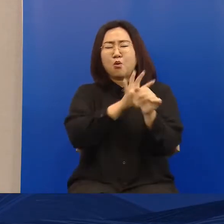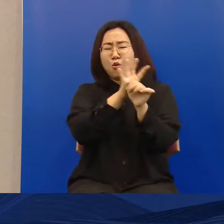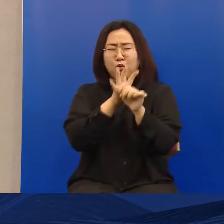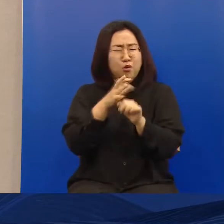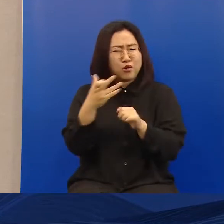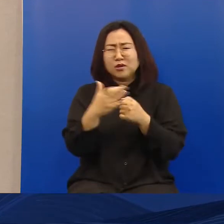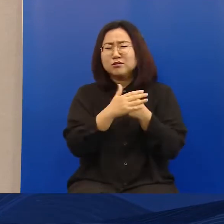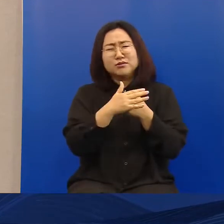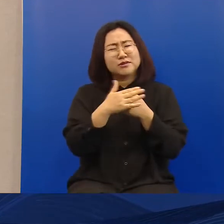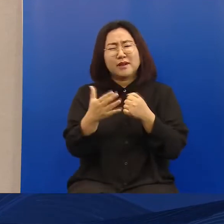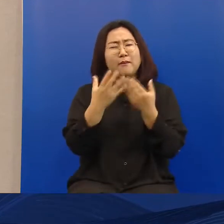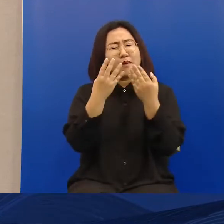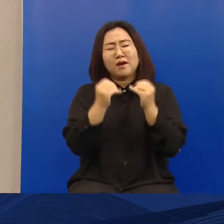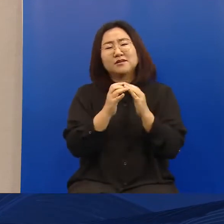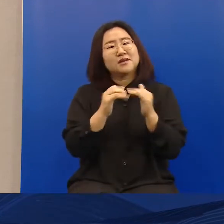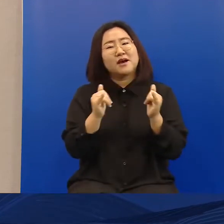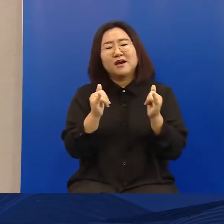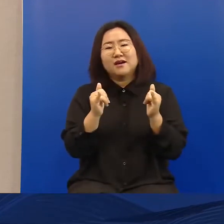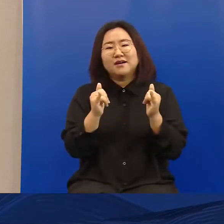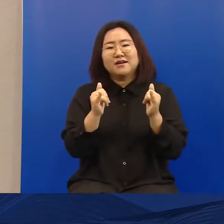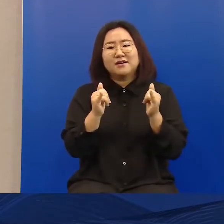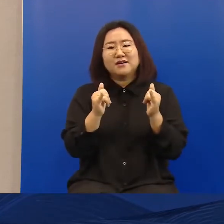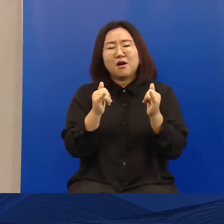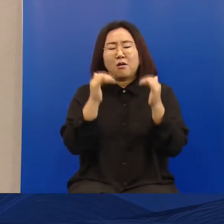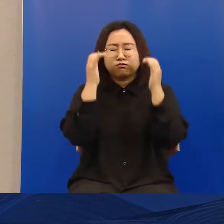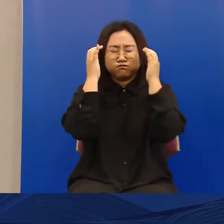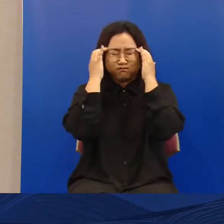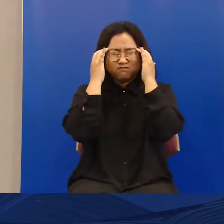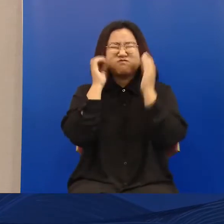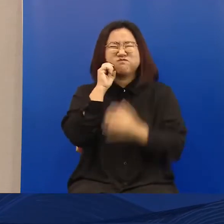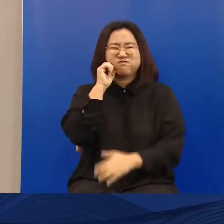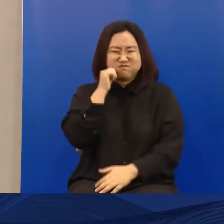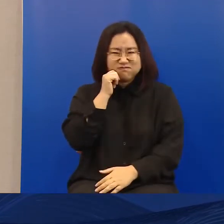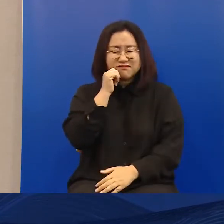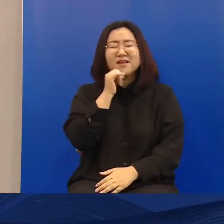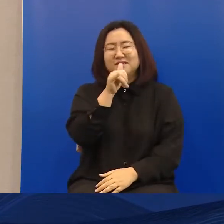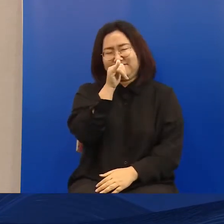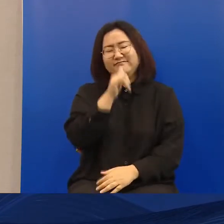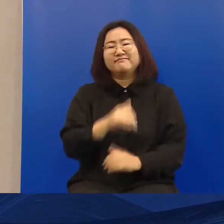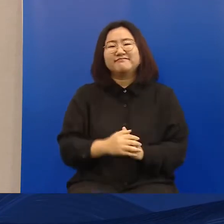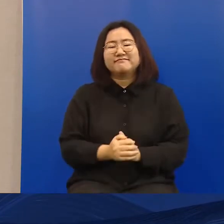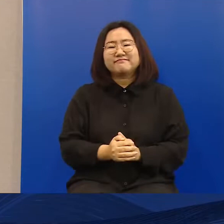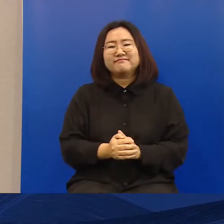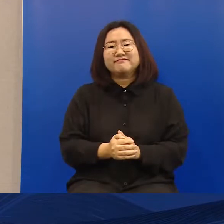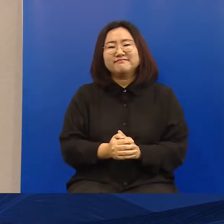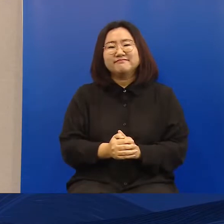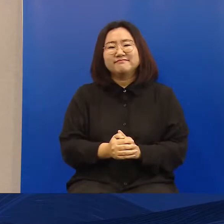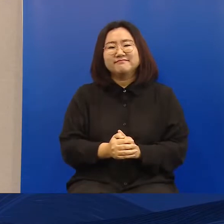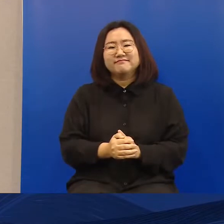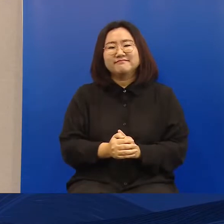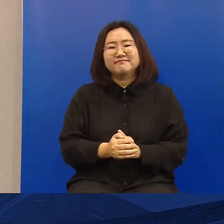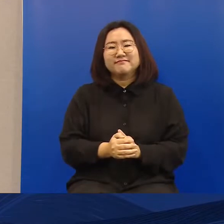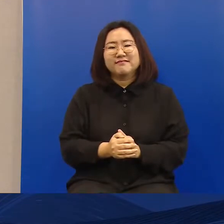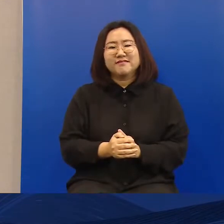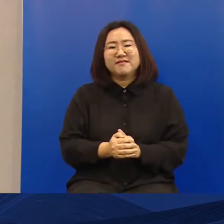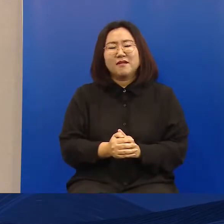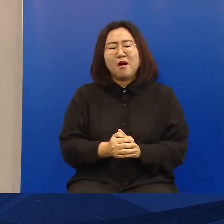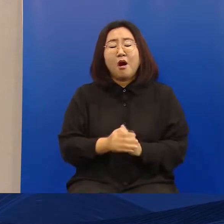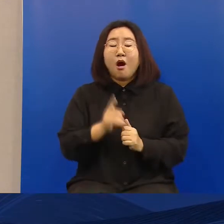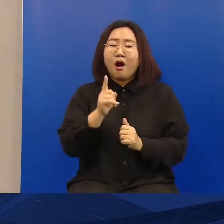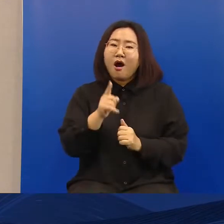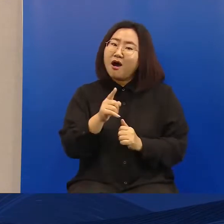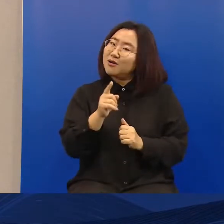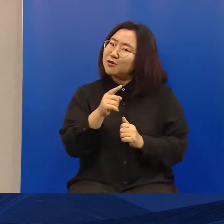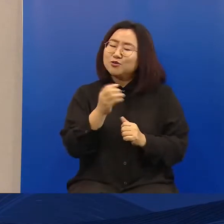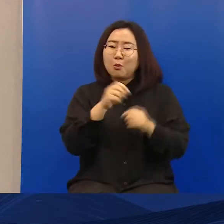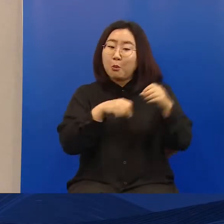코로나19로 인해서 참 많은 사람들이 고통과 어려움을 겪게 되었습니다. 그런데